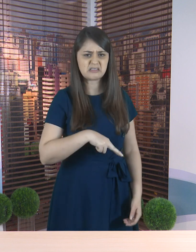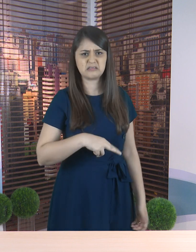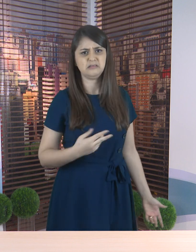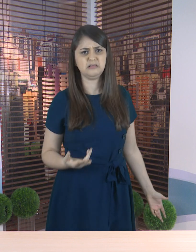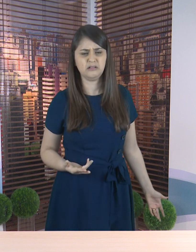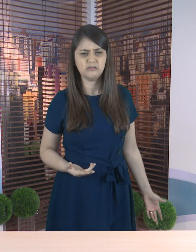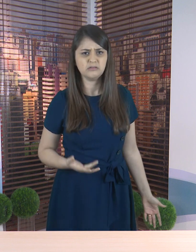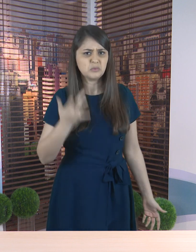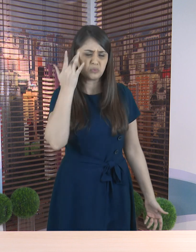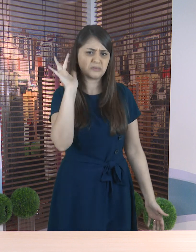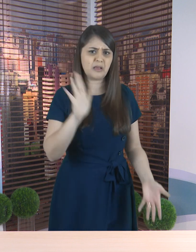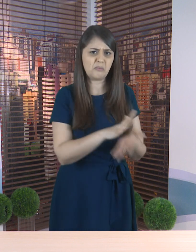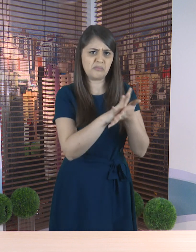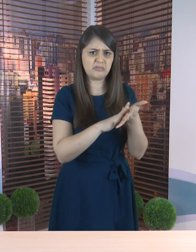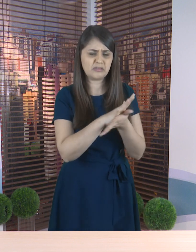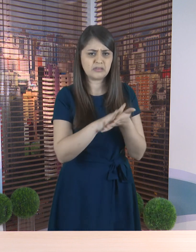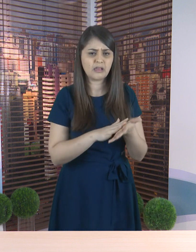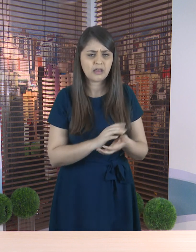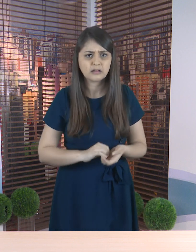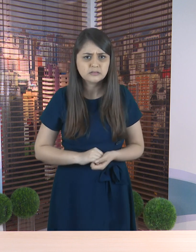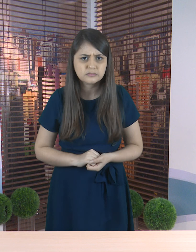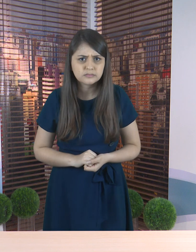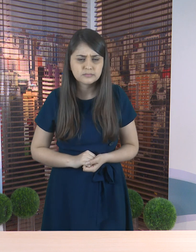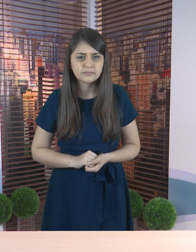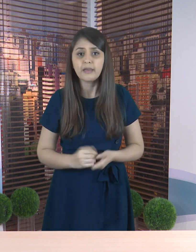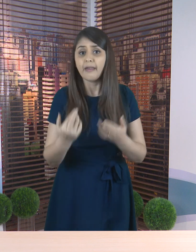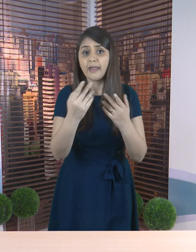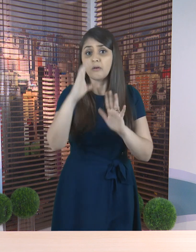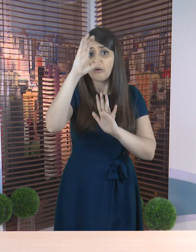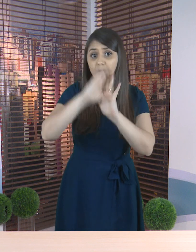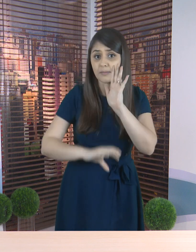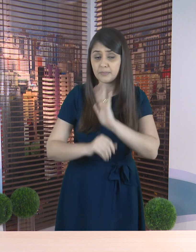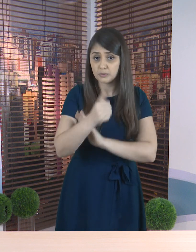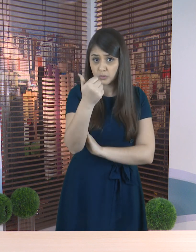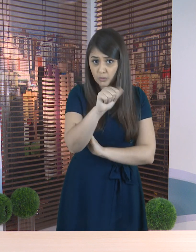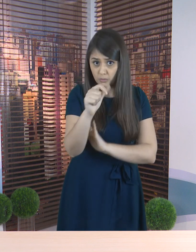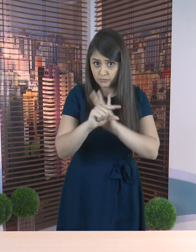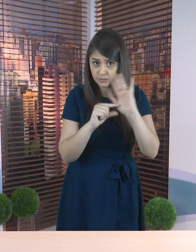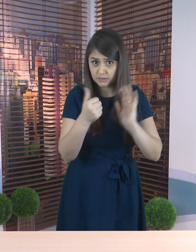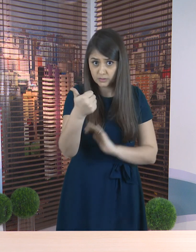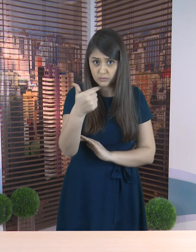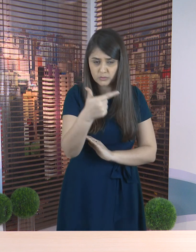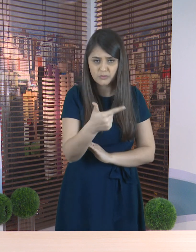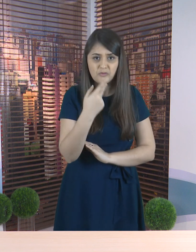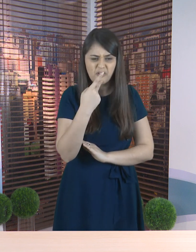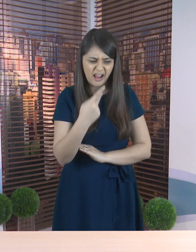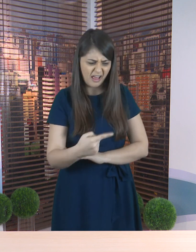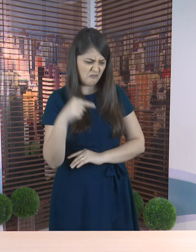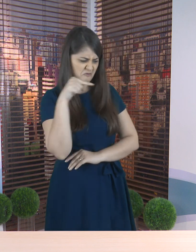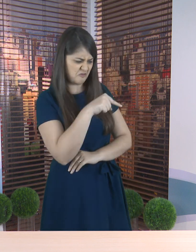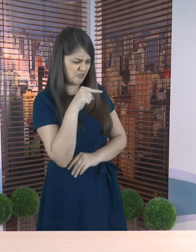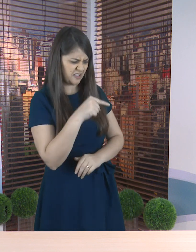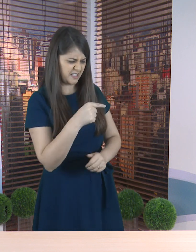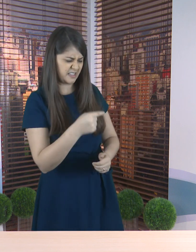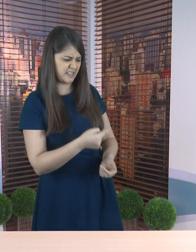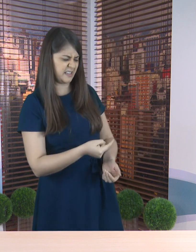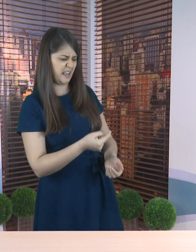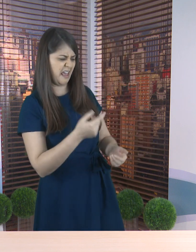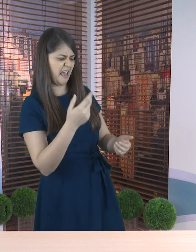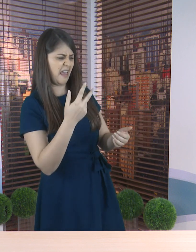tem entendimento ao não perceber a sabedoria divina na condução das coisas. Podemos